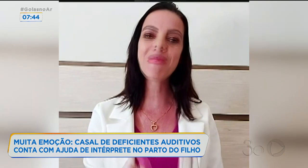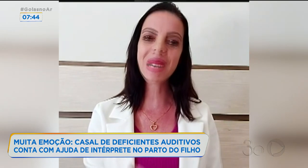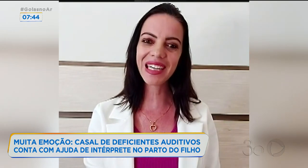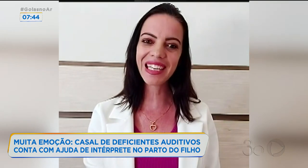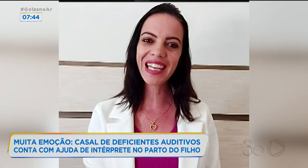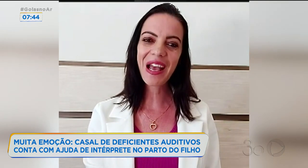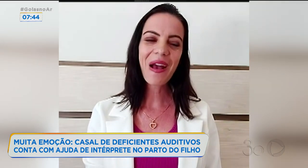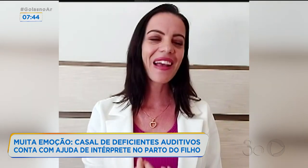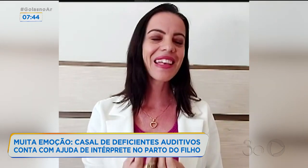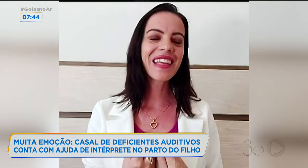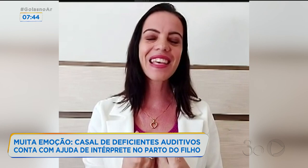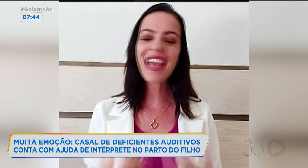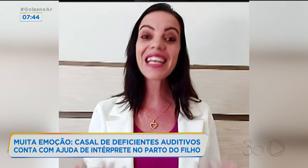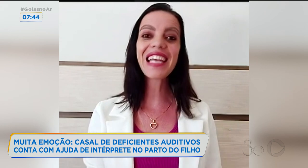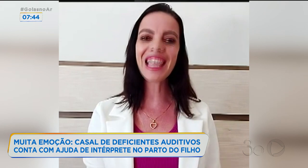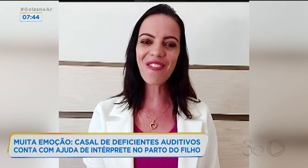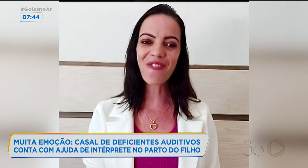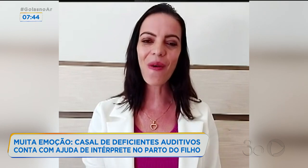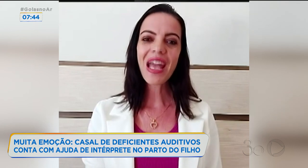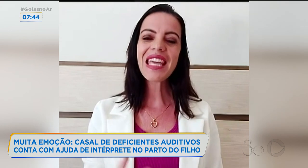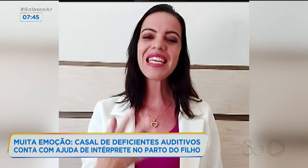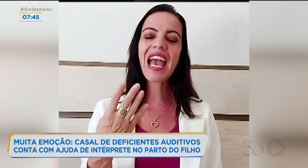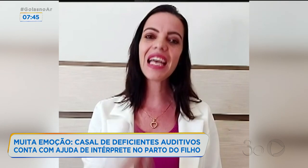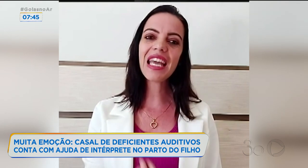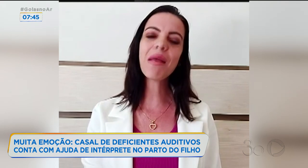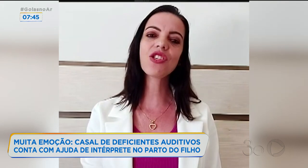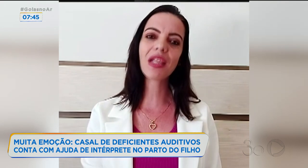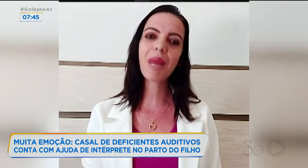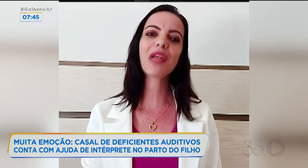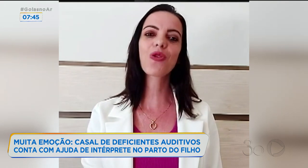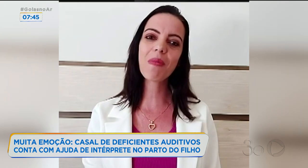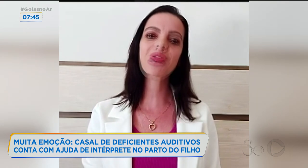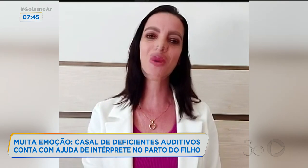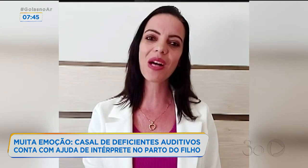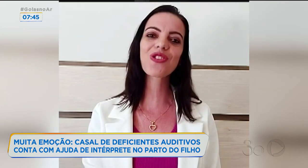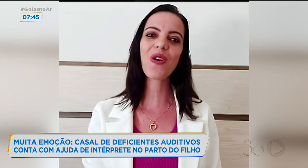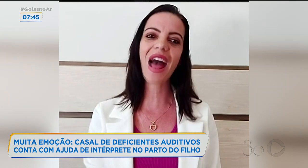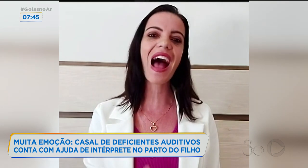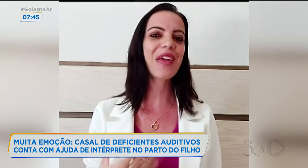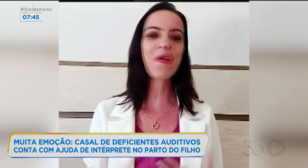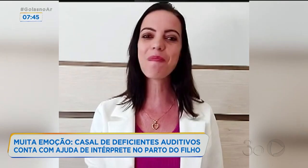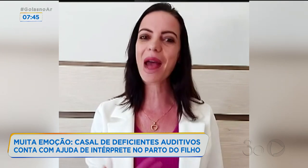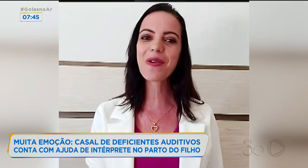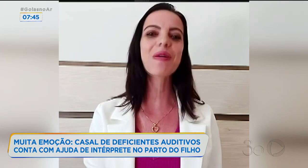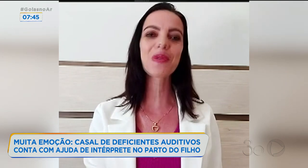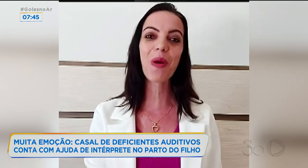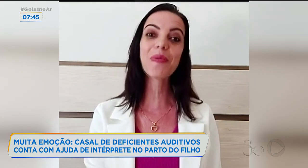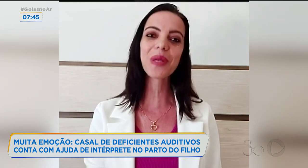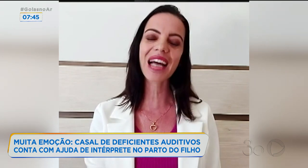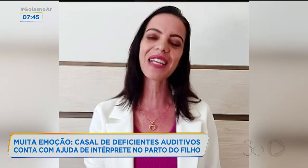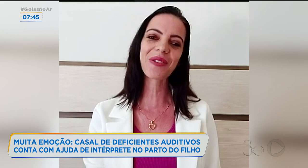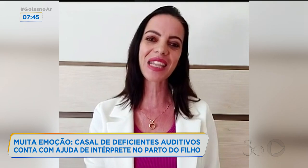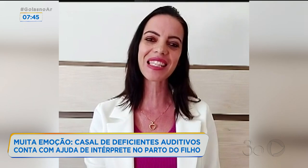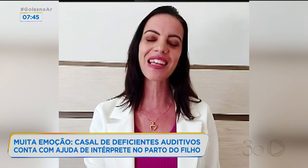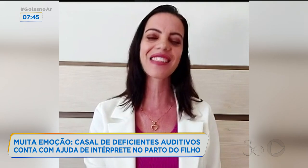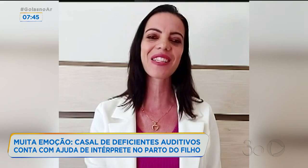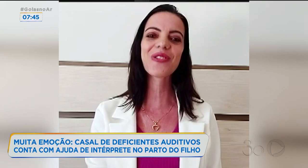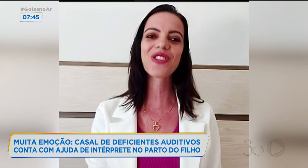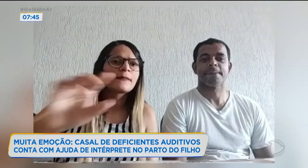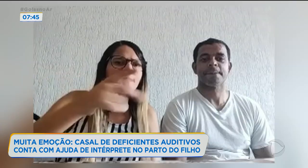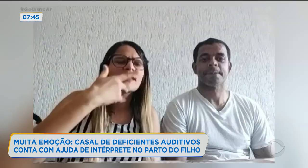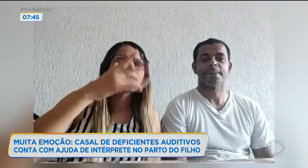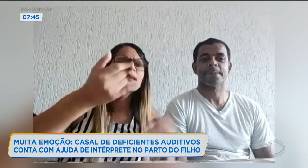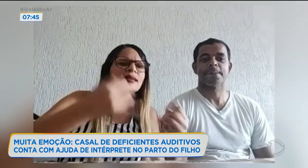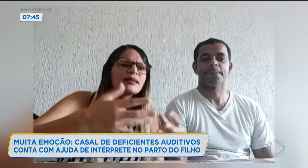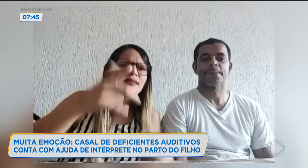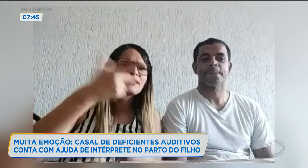de mãe, que é incrível. E ela imediatamente começou a chorar e o pai começou a pular dentro da sala de